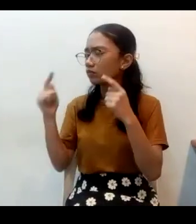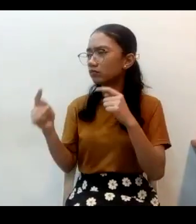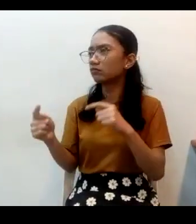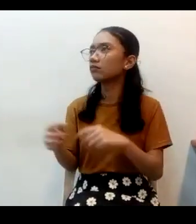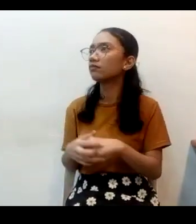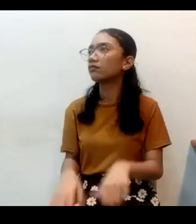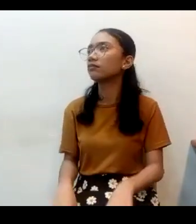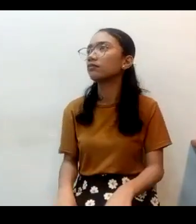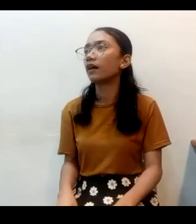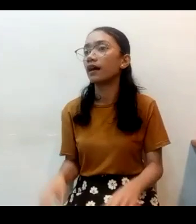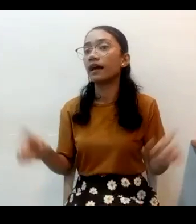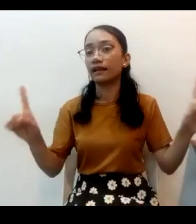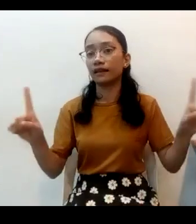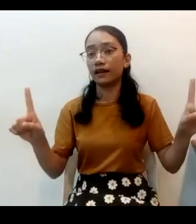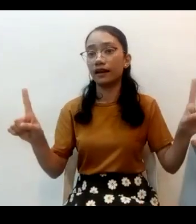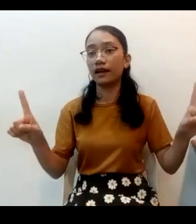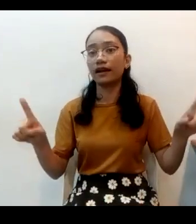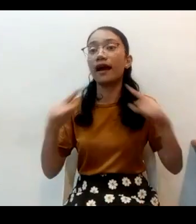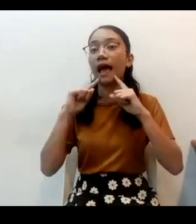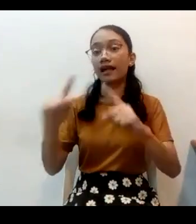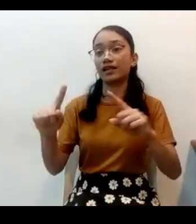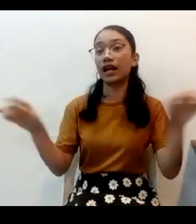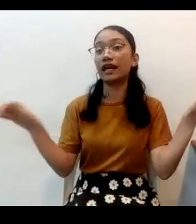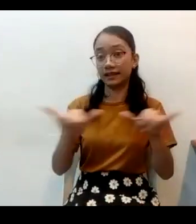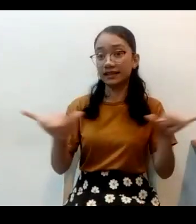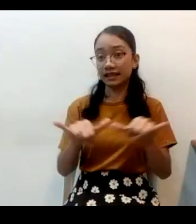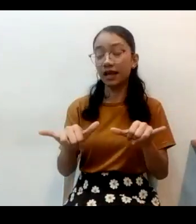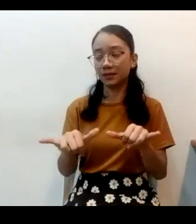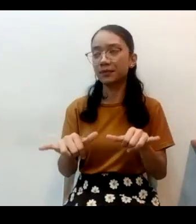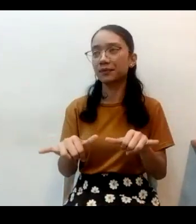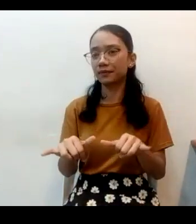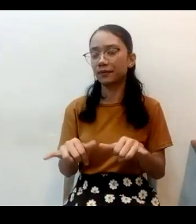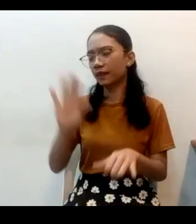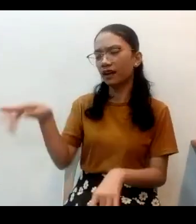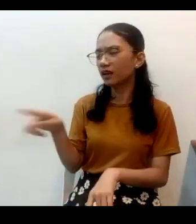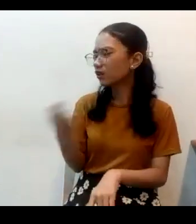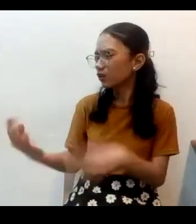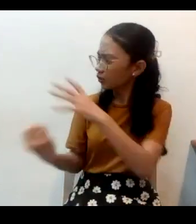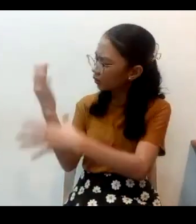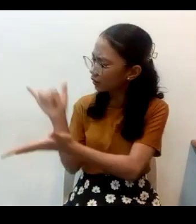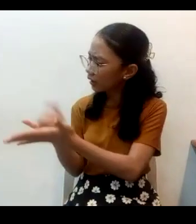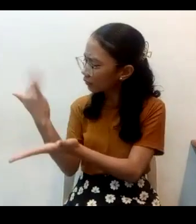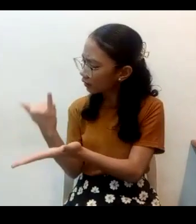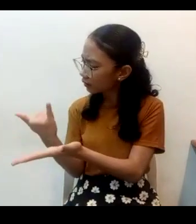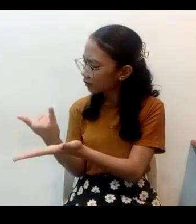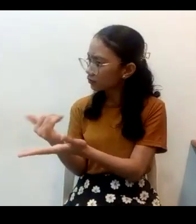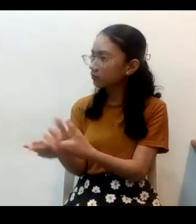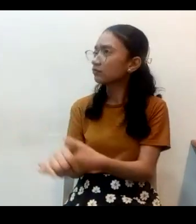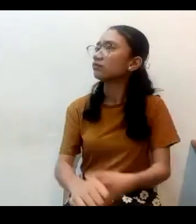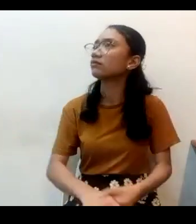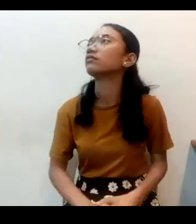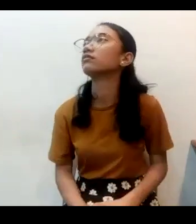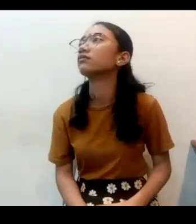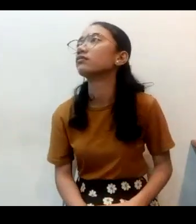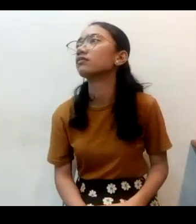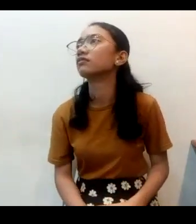answer was the same. Ngunit yung nakakamanghang bagay, yung kanila pong sagot ay pareho. They answered, how would you have lived if you had